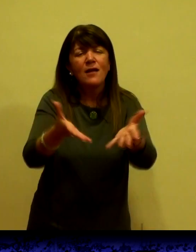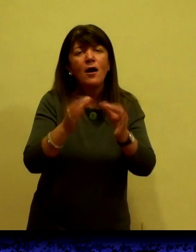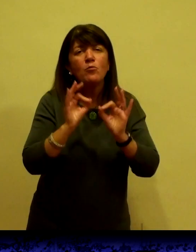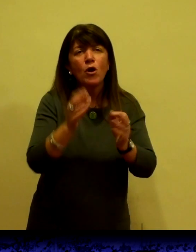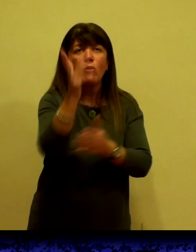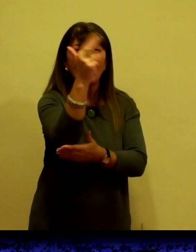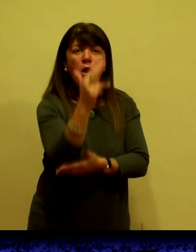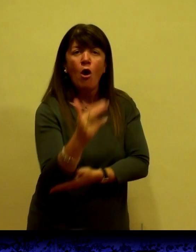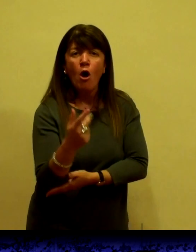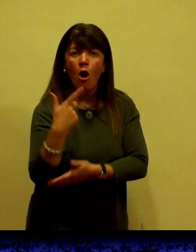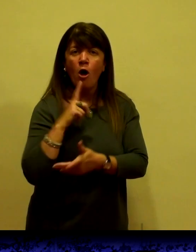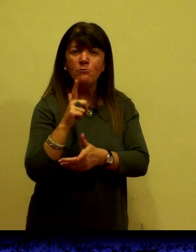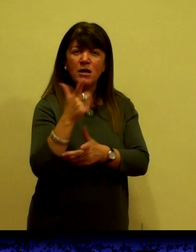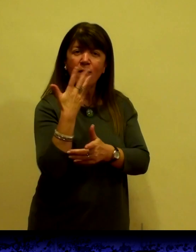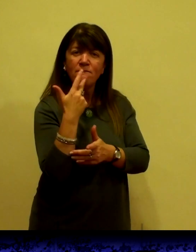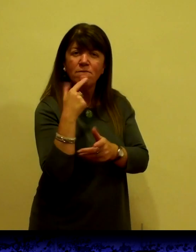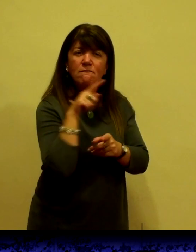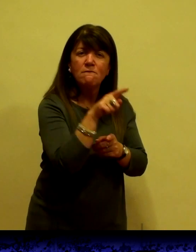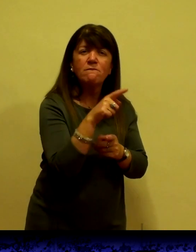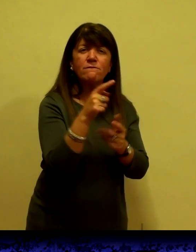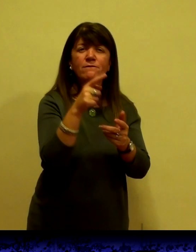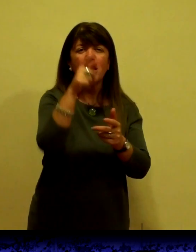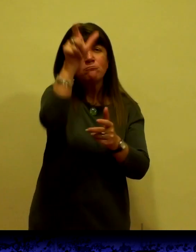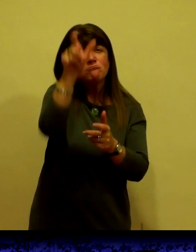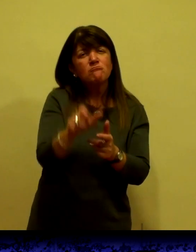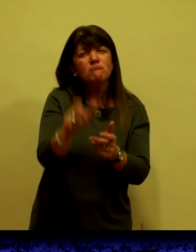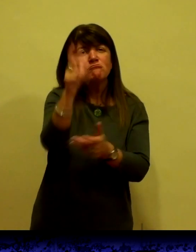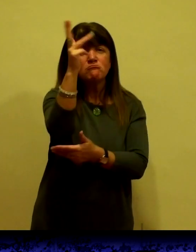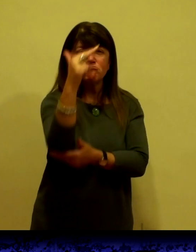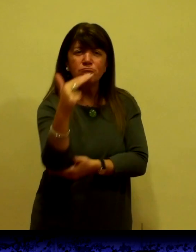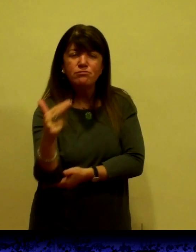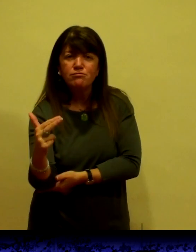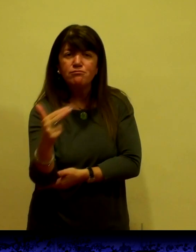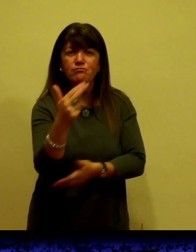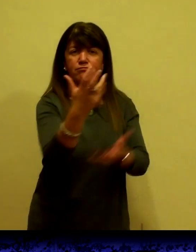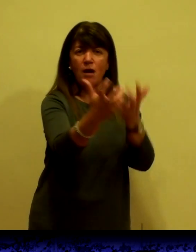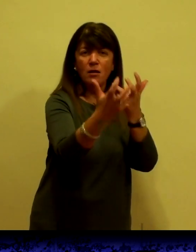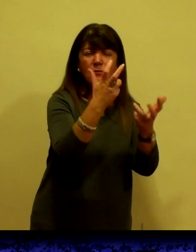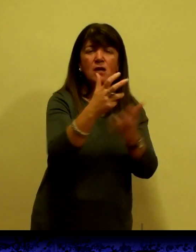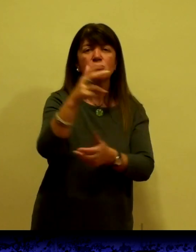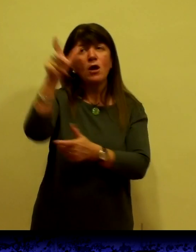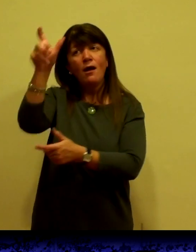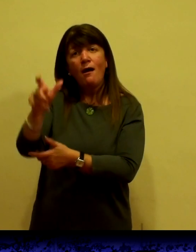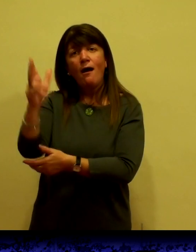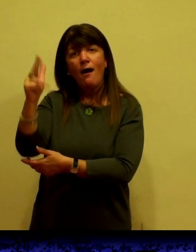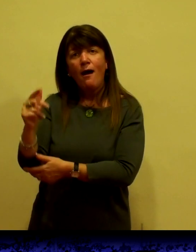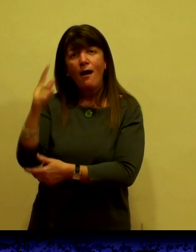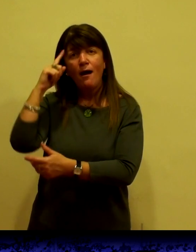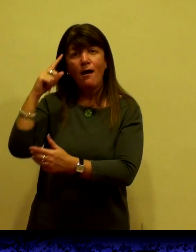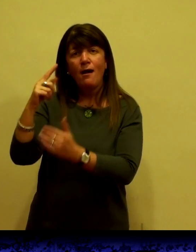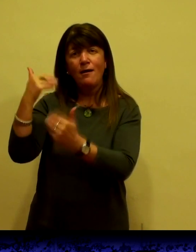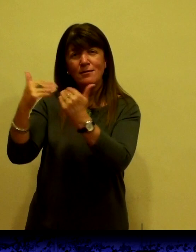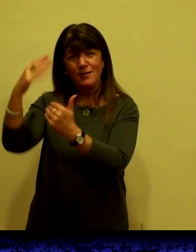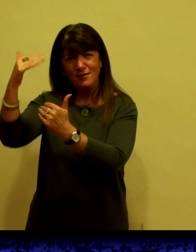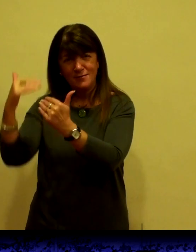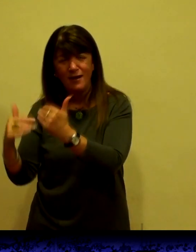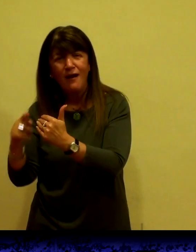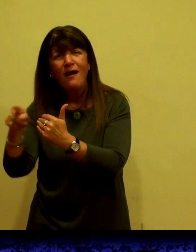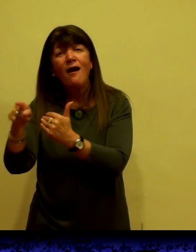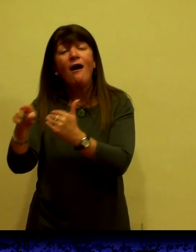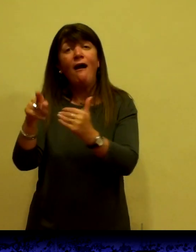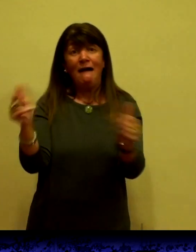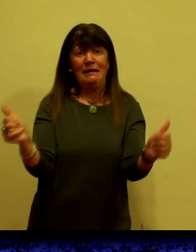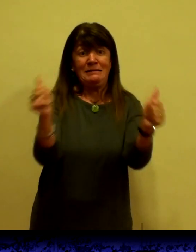condivise, appunto da artisti emergenti e artisti outsider che quest'anno hanno lavorato in coppia e che hanno realizzato,